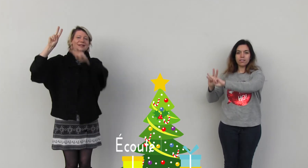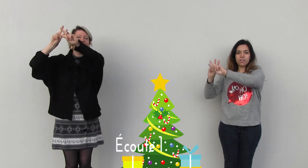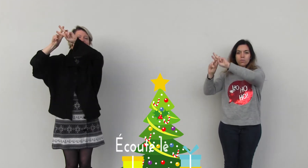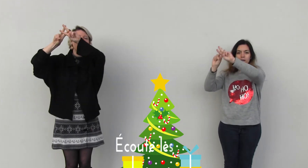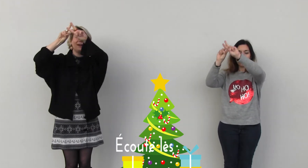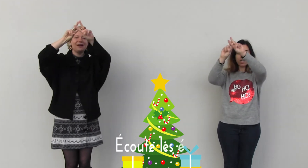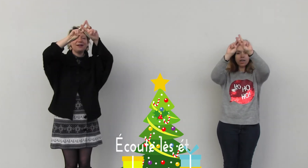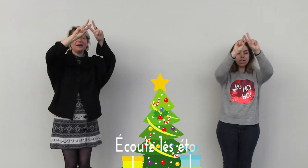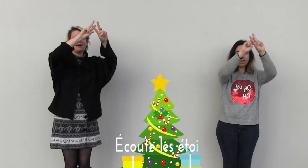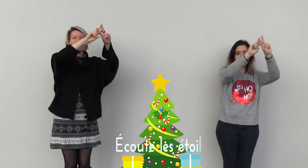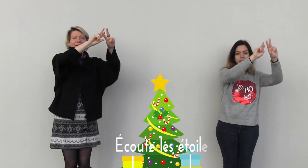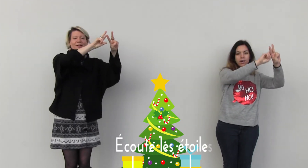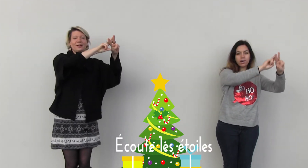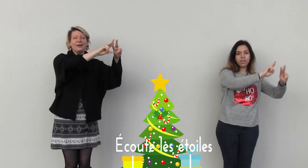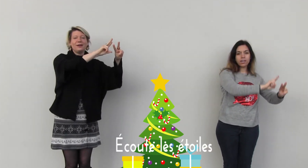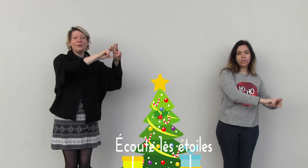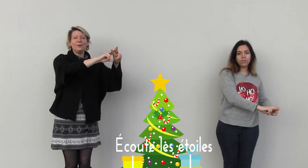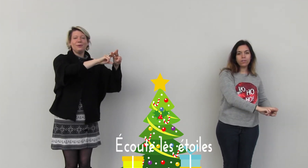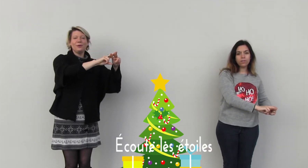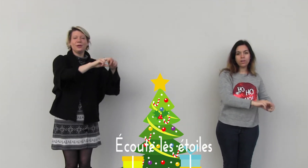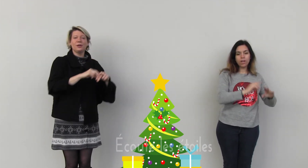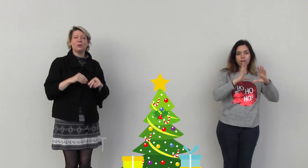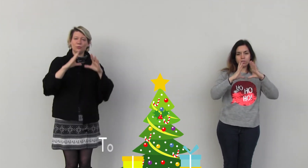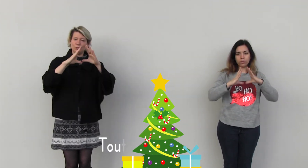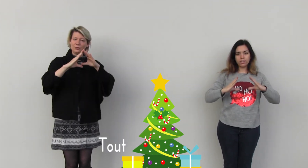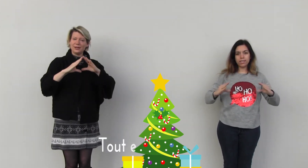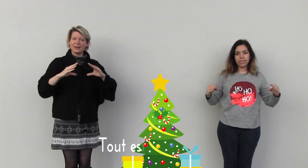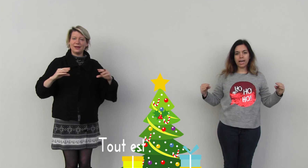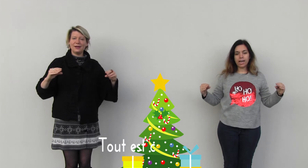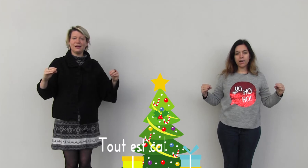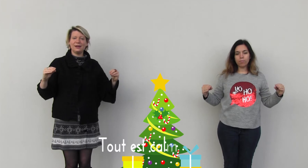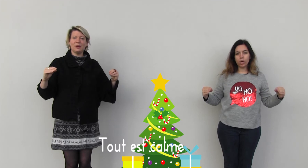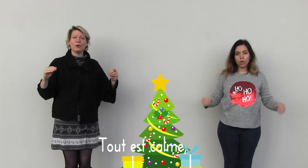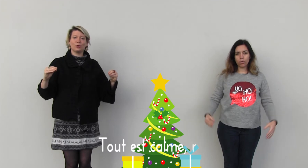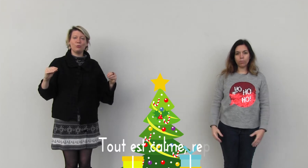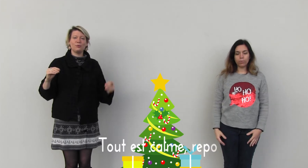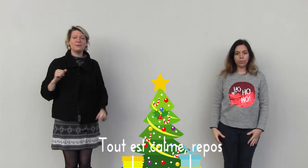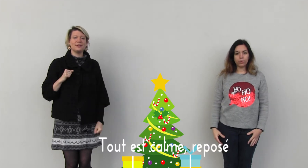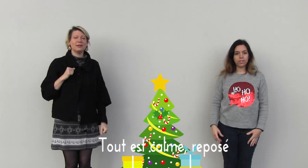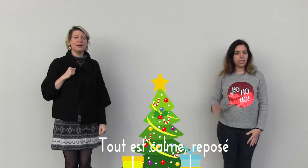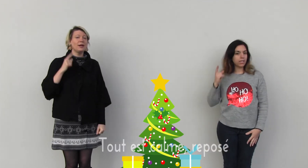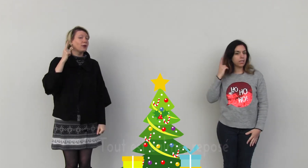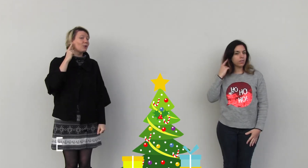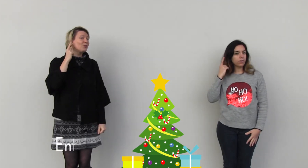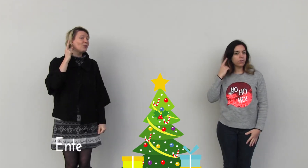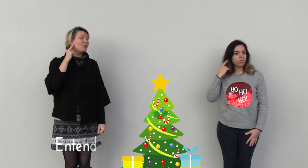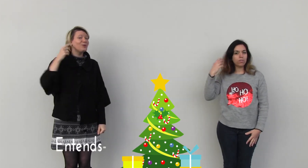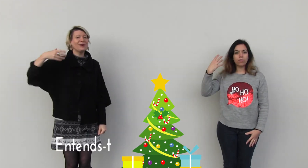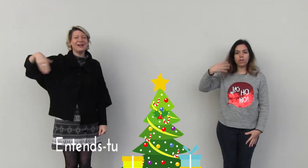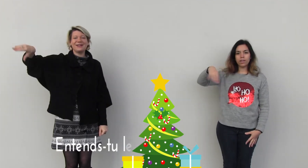étoiles Tout est calme, reposé, entends-tu les